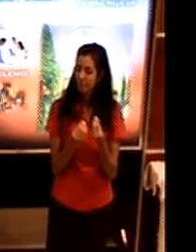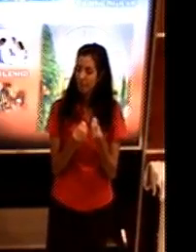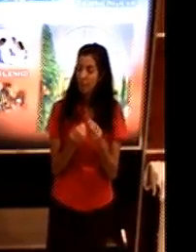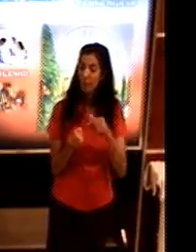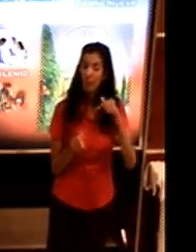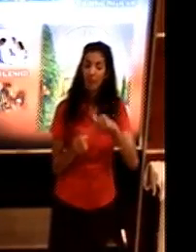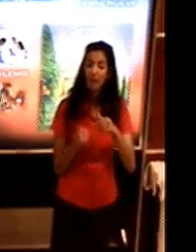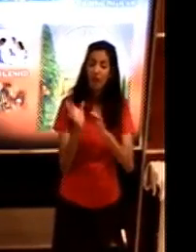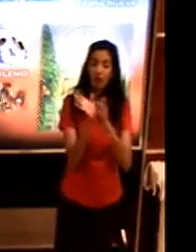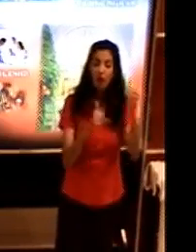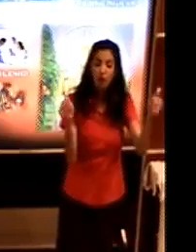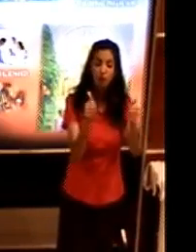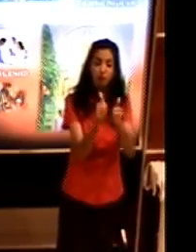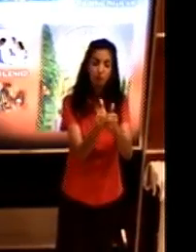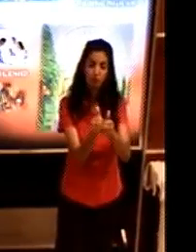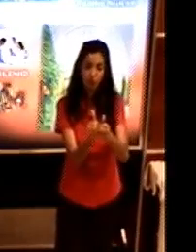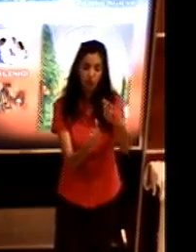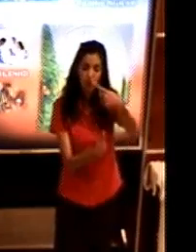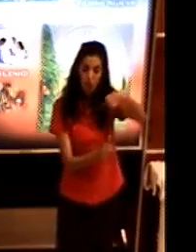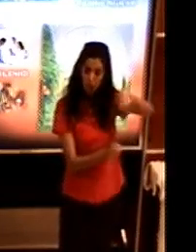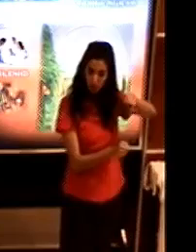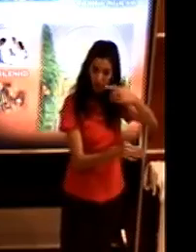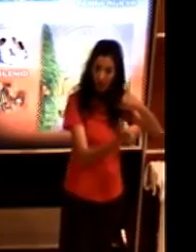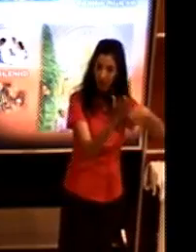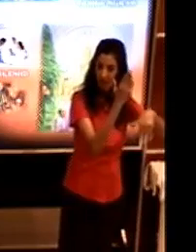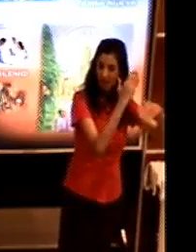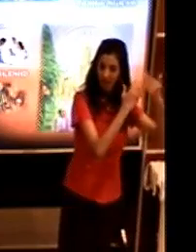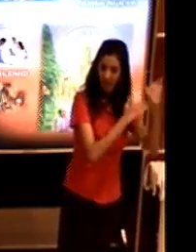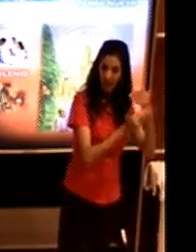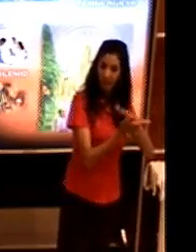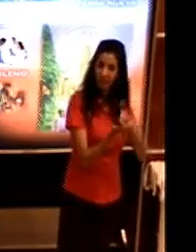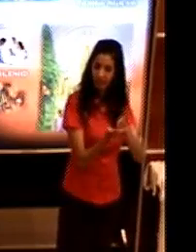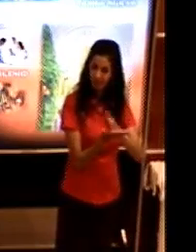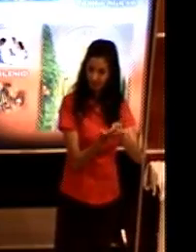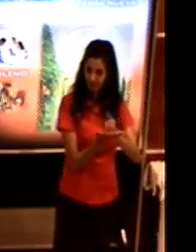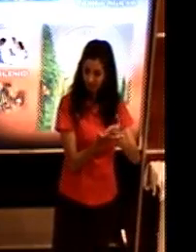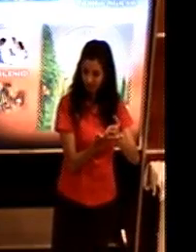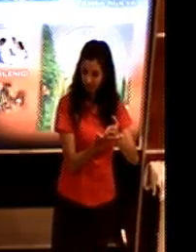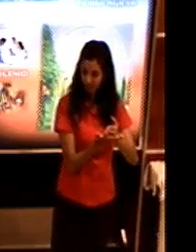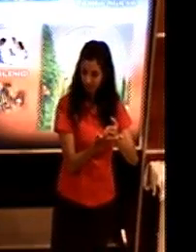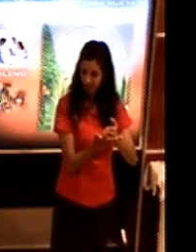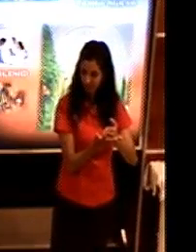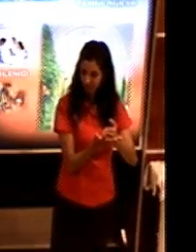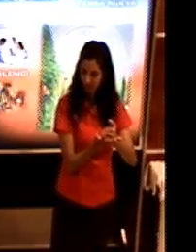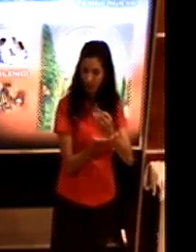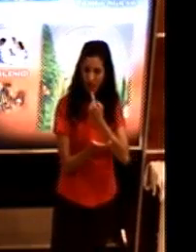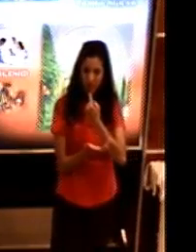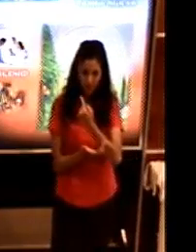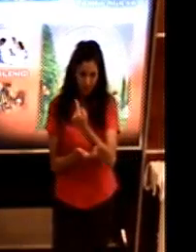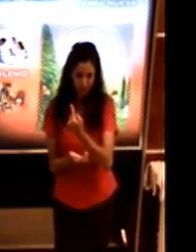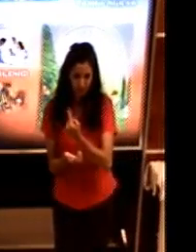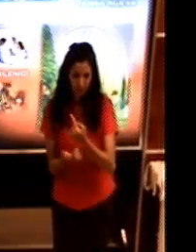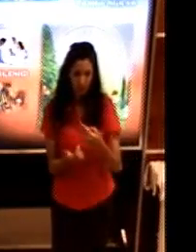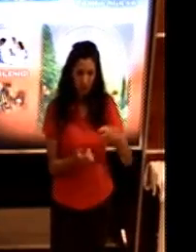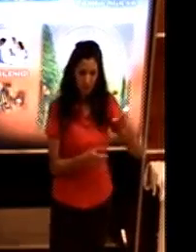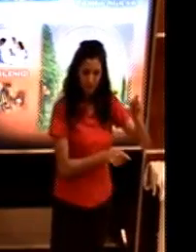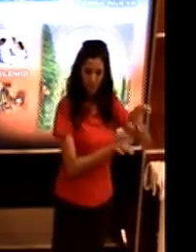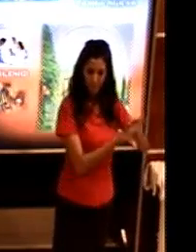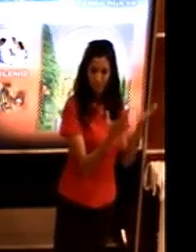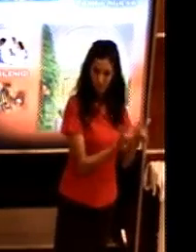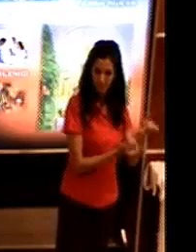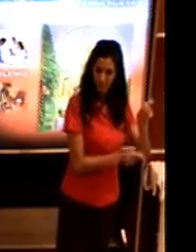Jesús, vosotros que en otro tiempo estabais lejos. Y yo les pregunto a los paganos, ¿estaban lejos de